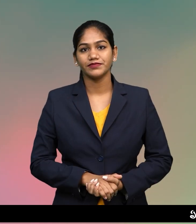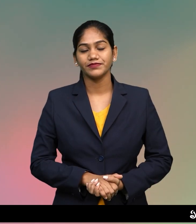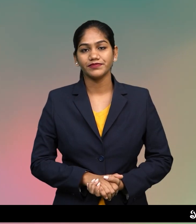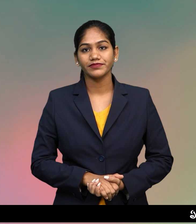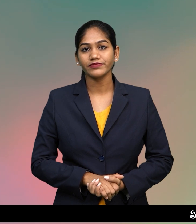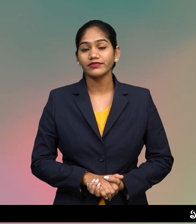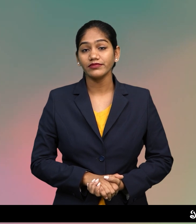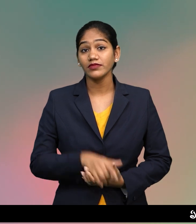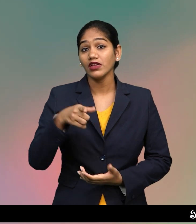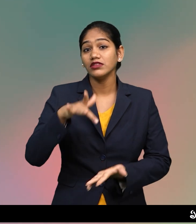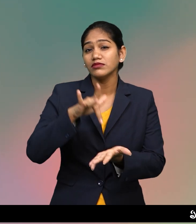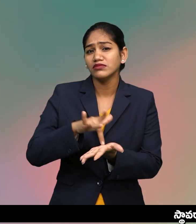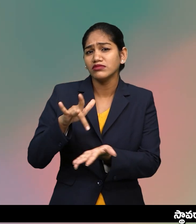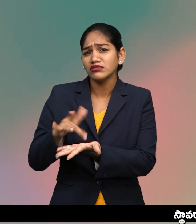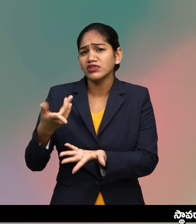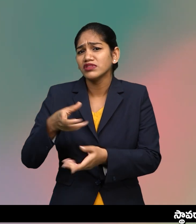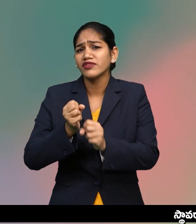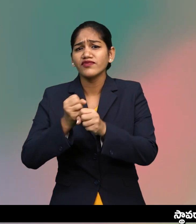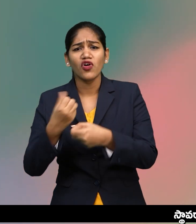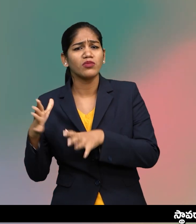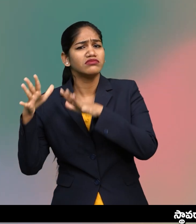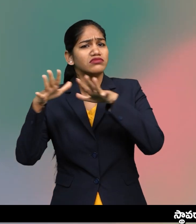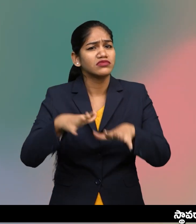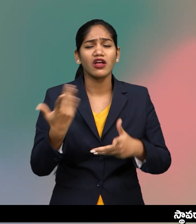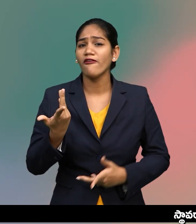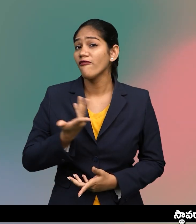ఏ రకమైన ప్రదేశాలు స్థావరాలుగా ఏర్పడతాయి,